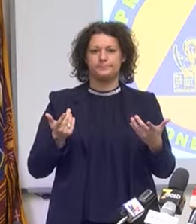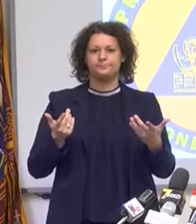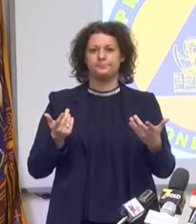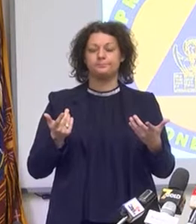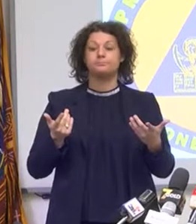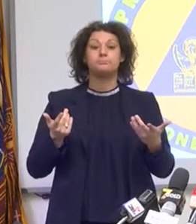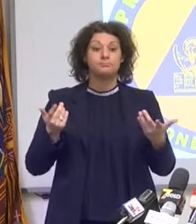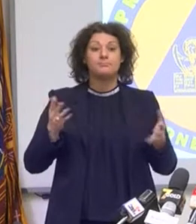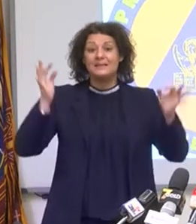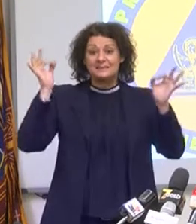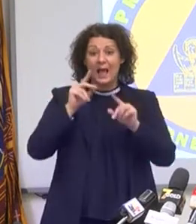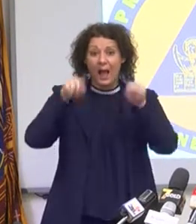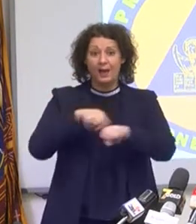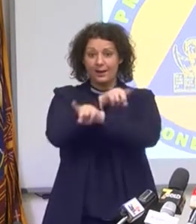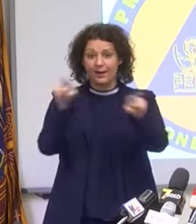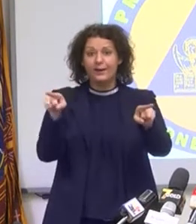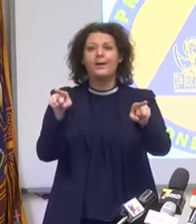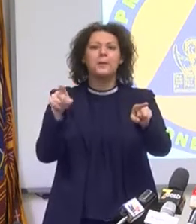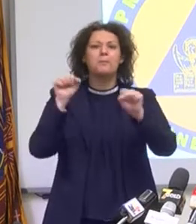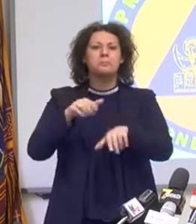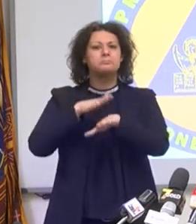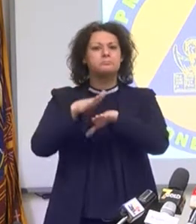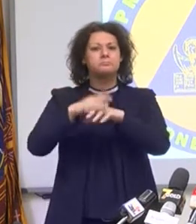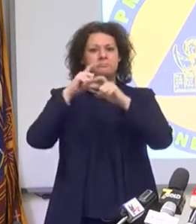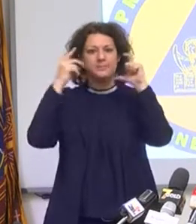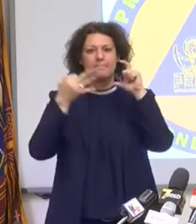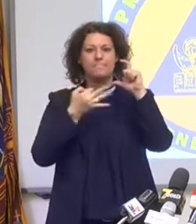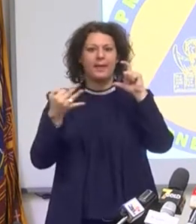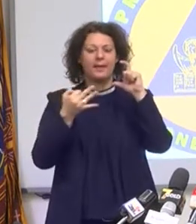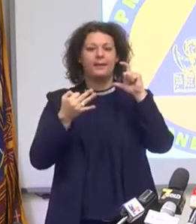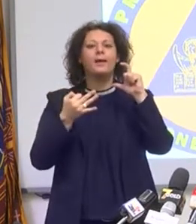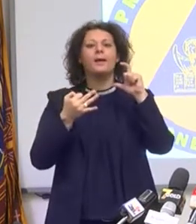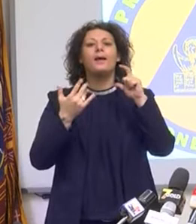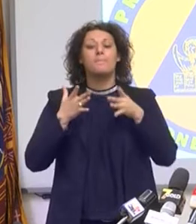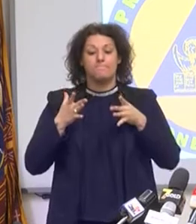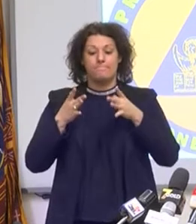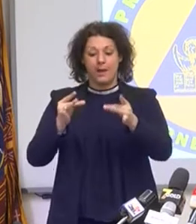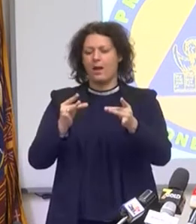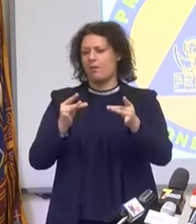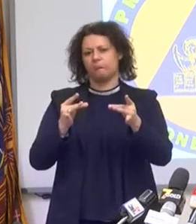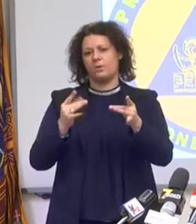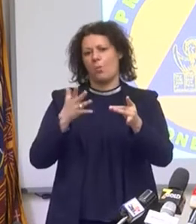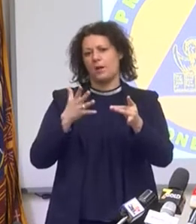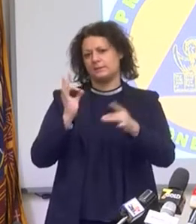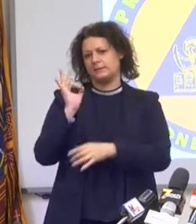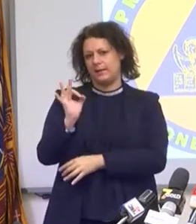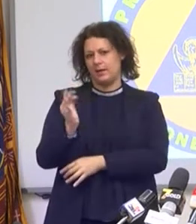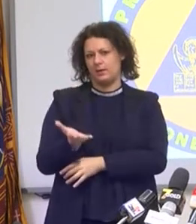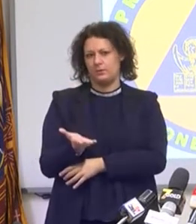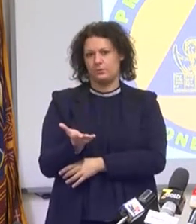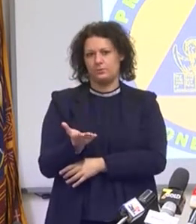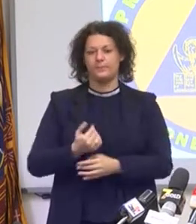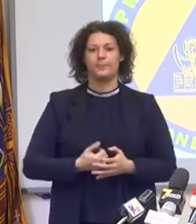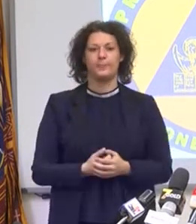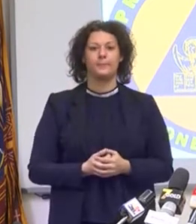se la portate bene la possibilità di infettarsi è pressoché tendente a zero e allora pensate che noi parliamo